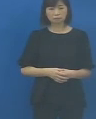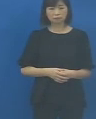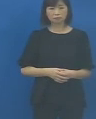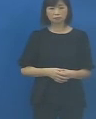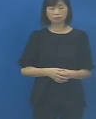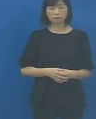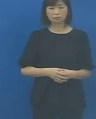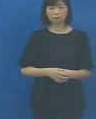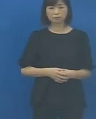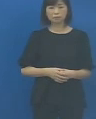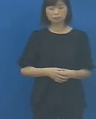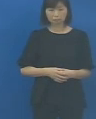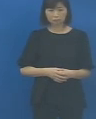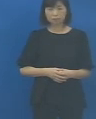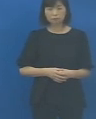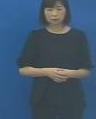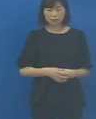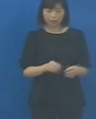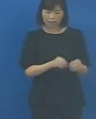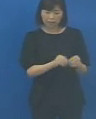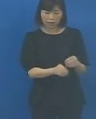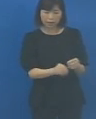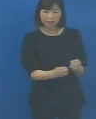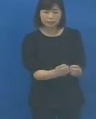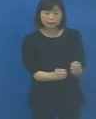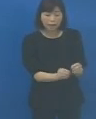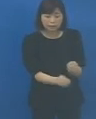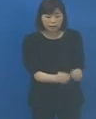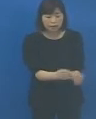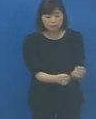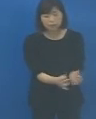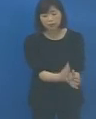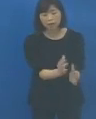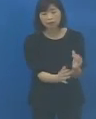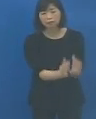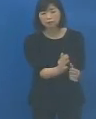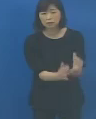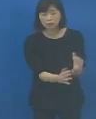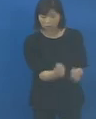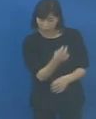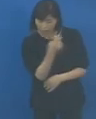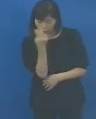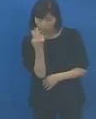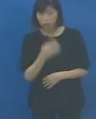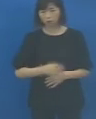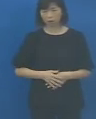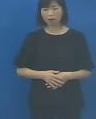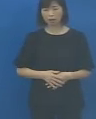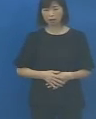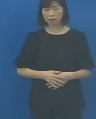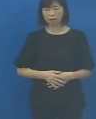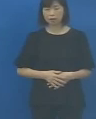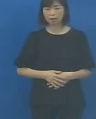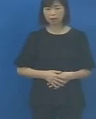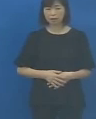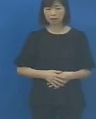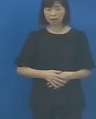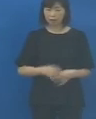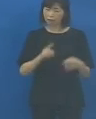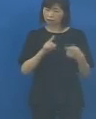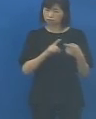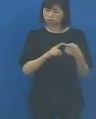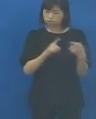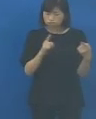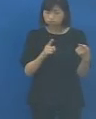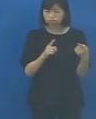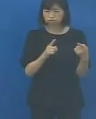ですね、それから焚き火等の、そういう発見であるとか、こういう不適切事例というものがやはりこの、普段